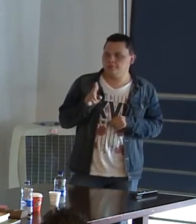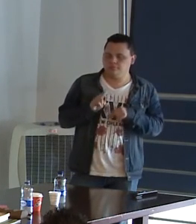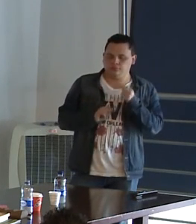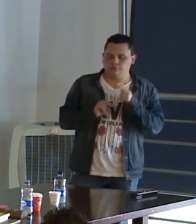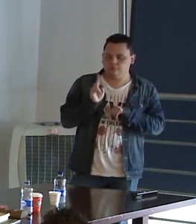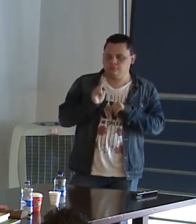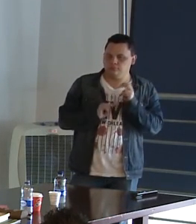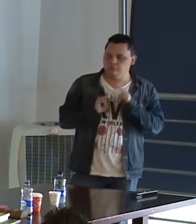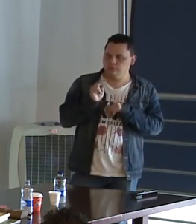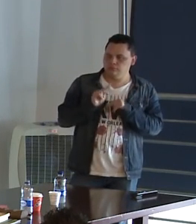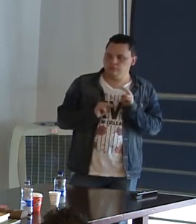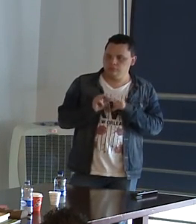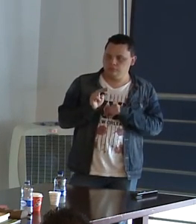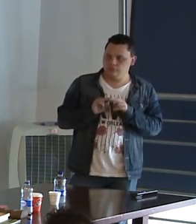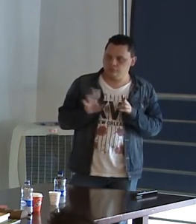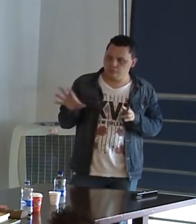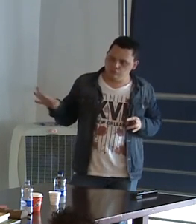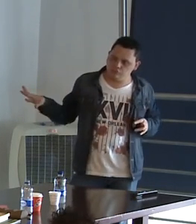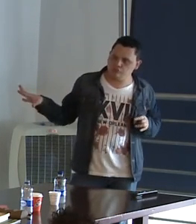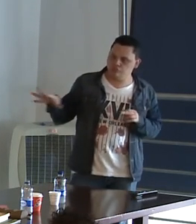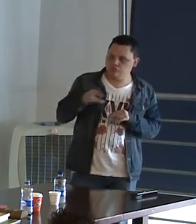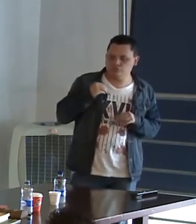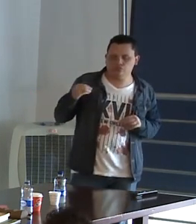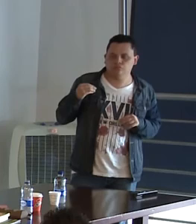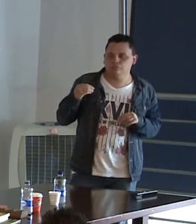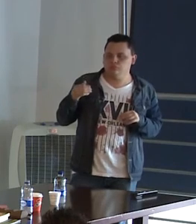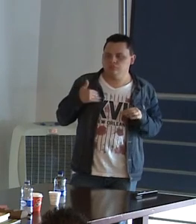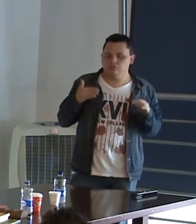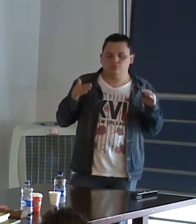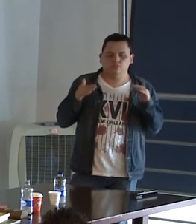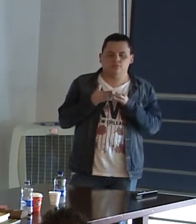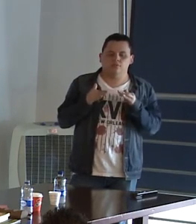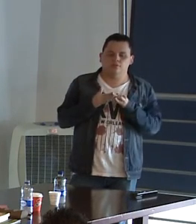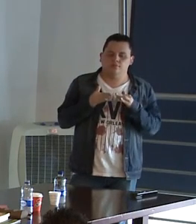construir entre todos la casa.